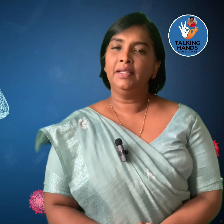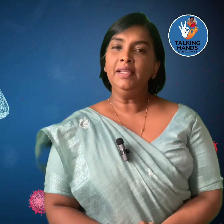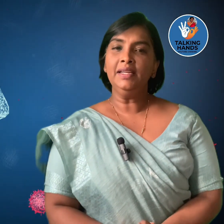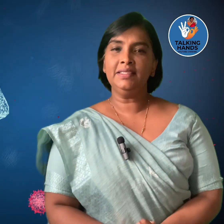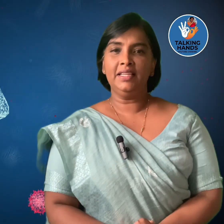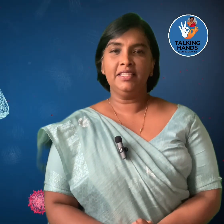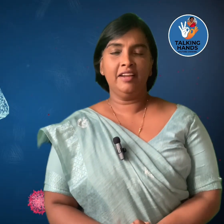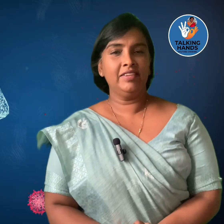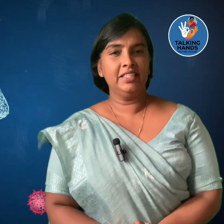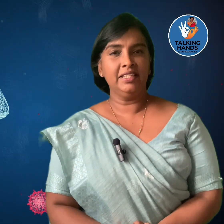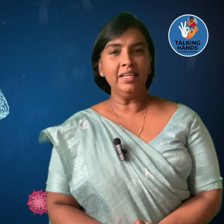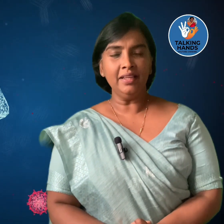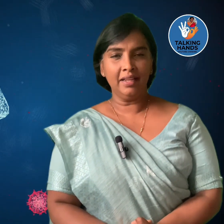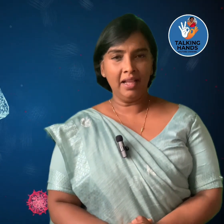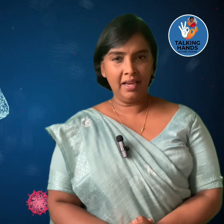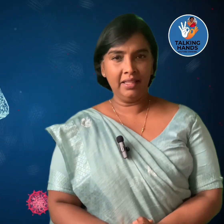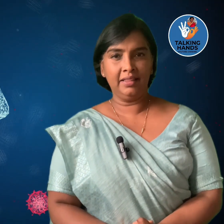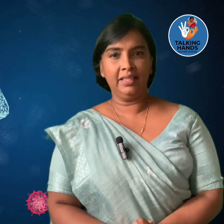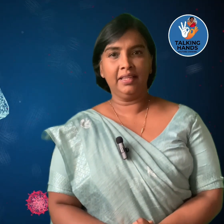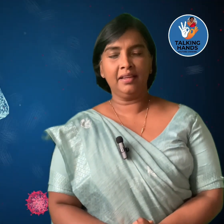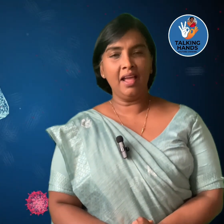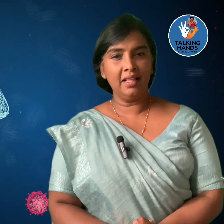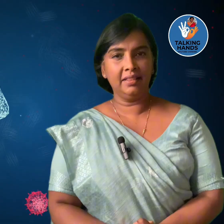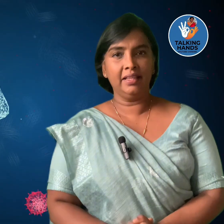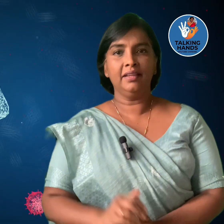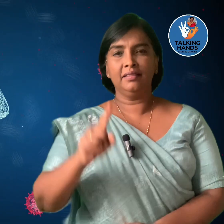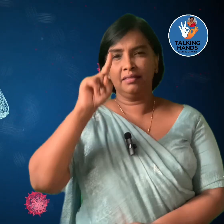ඊළඟ සංඥා වචනේ කලාන්තය, ක්ලාන්තය.